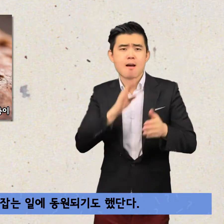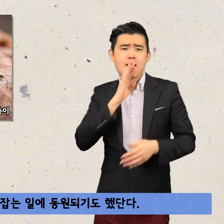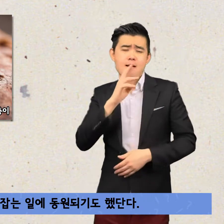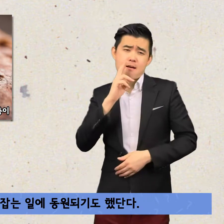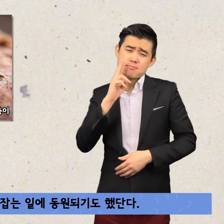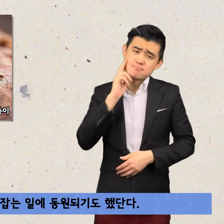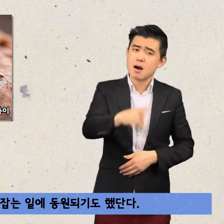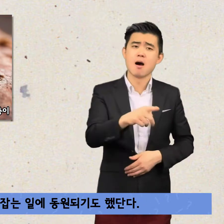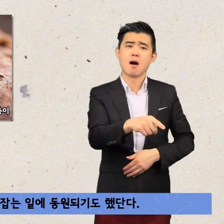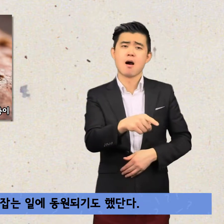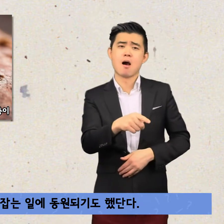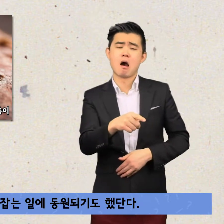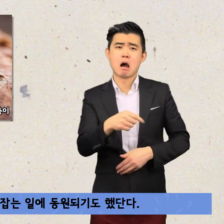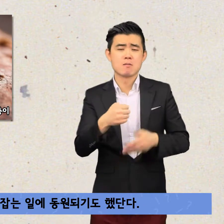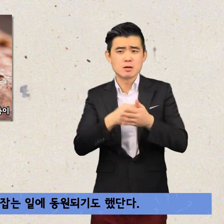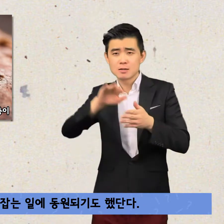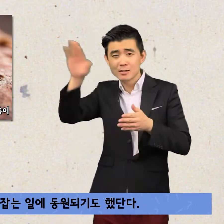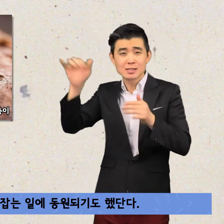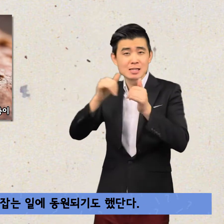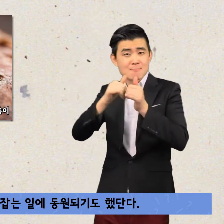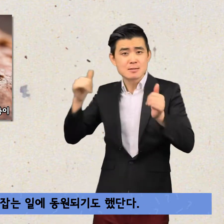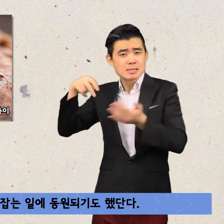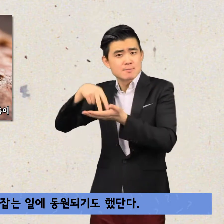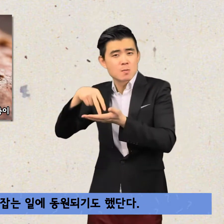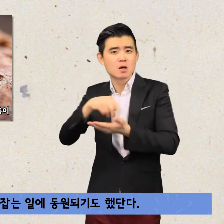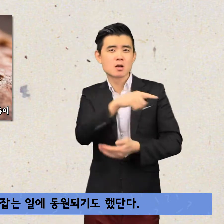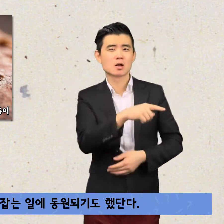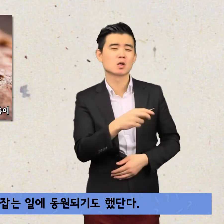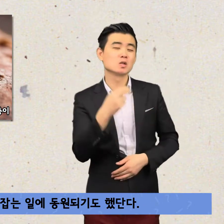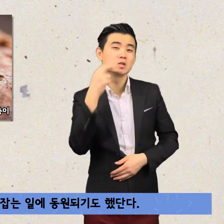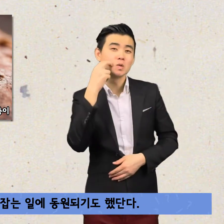사람들이 송충이 잡는 일에 동원되기도 했단다.